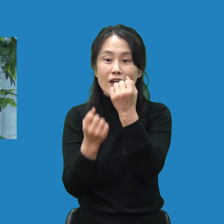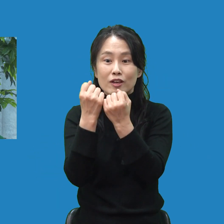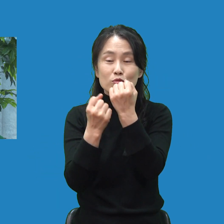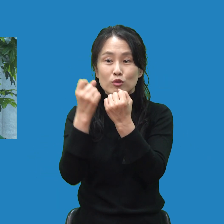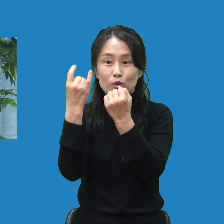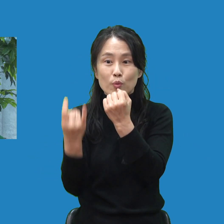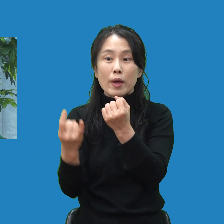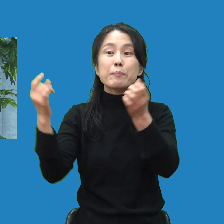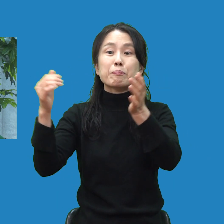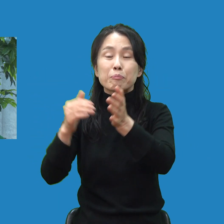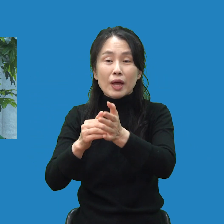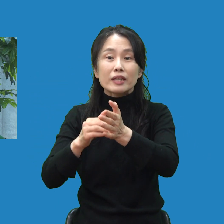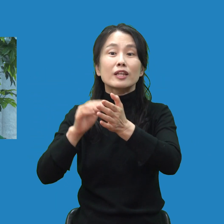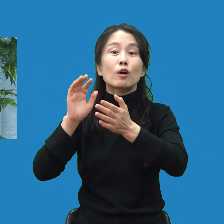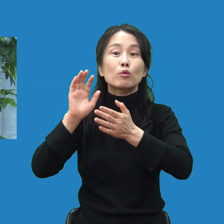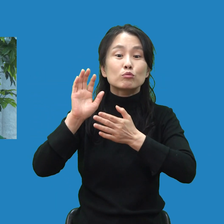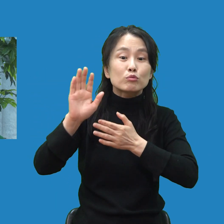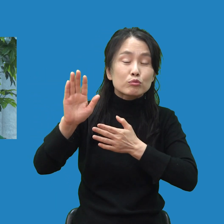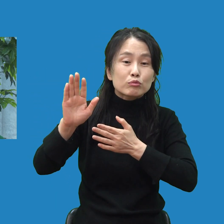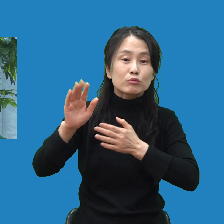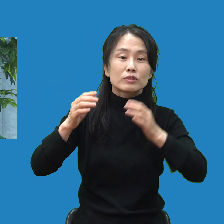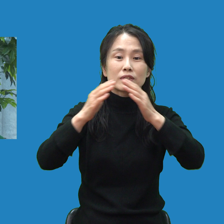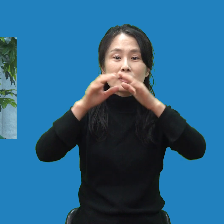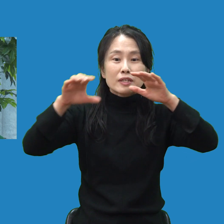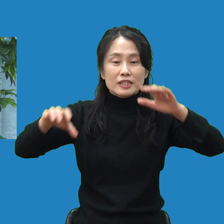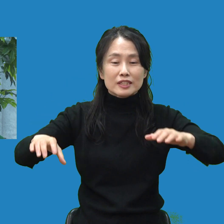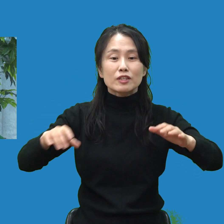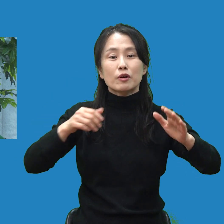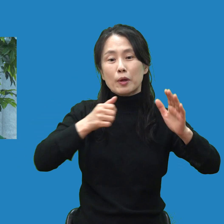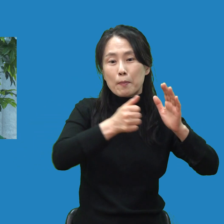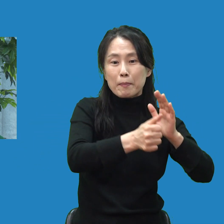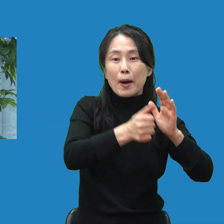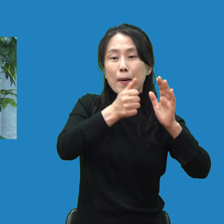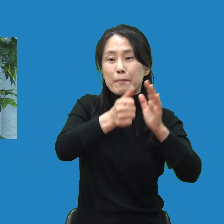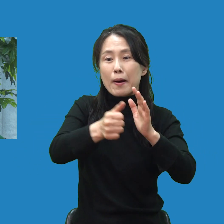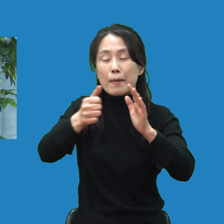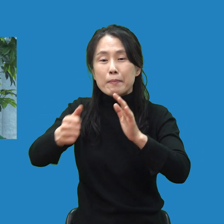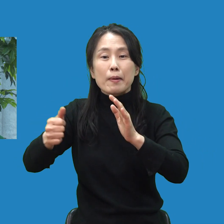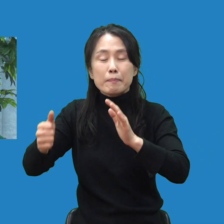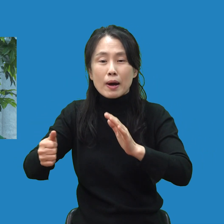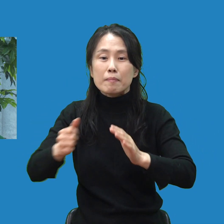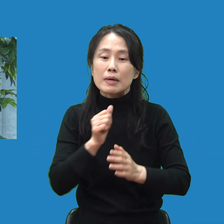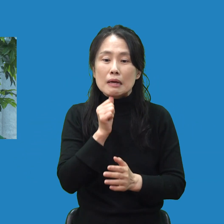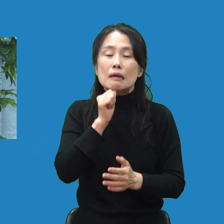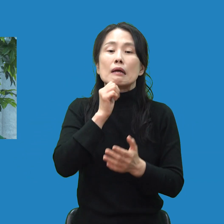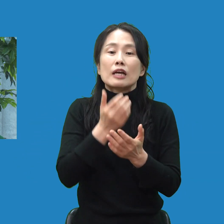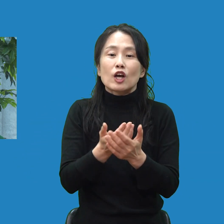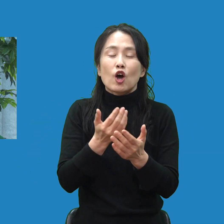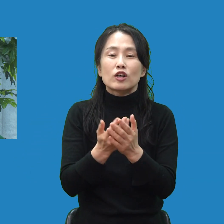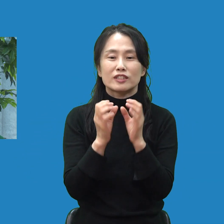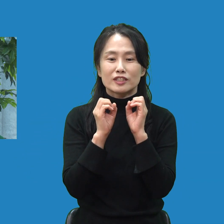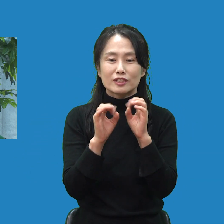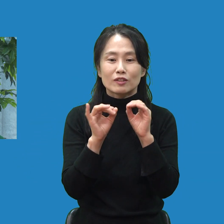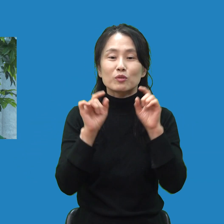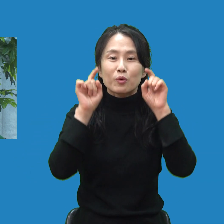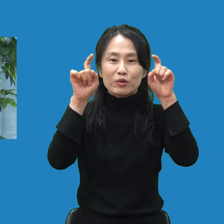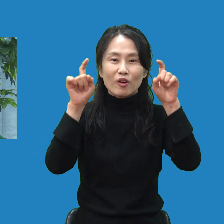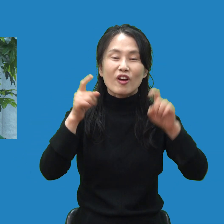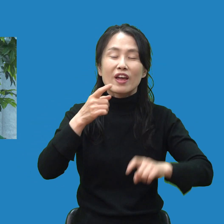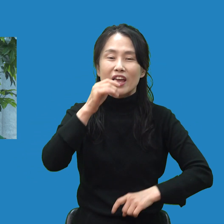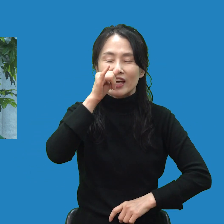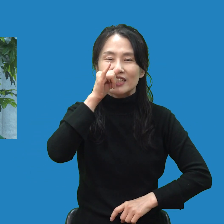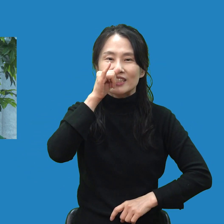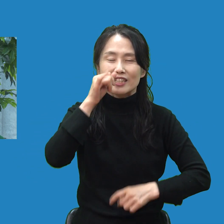나면 꼭 그 지역 마을들 다니면서 거지 전도 여행을 하지 않습니까?